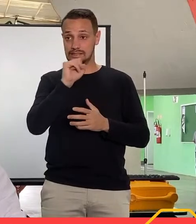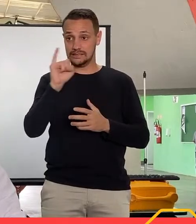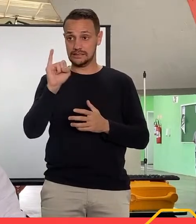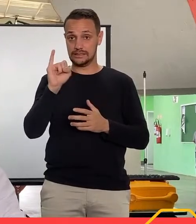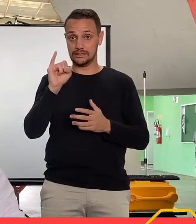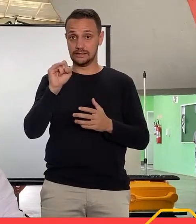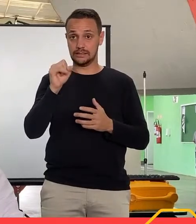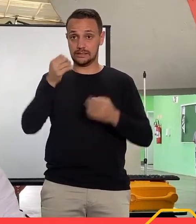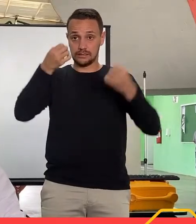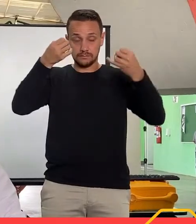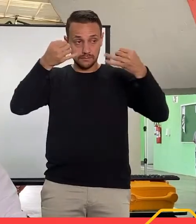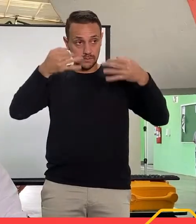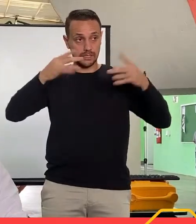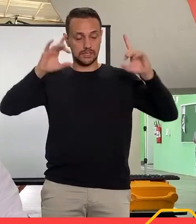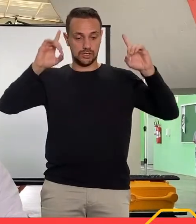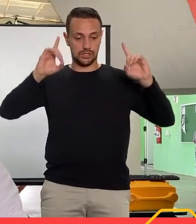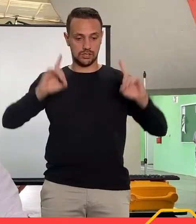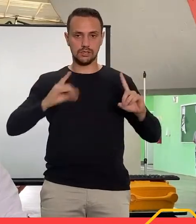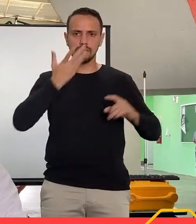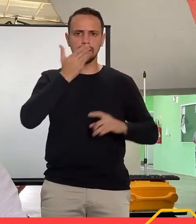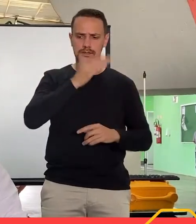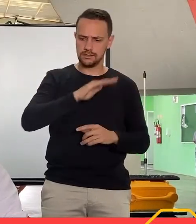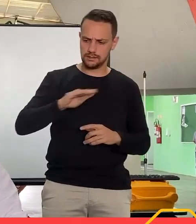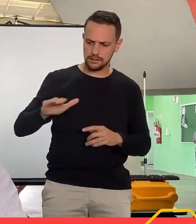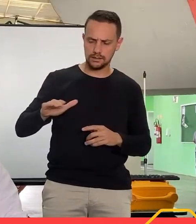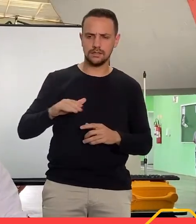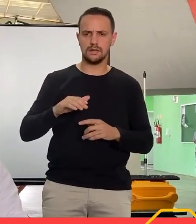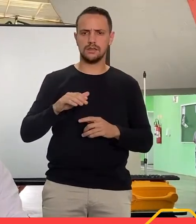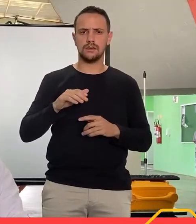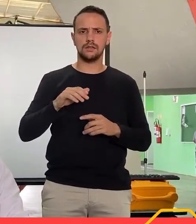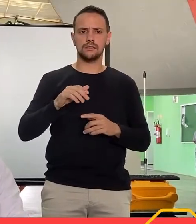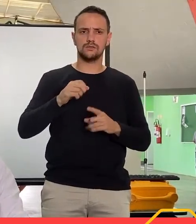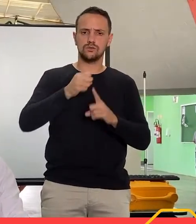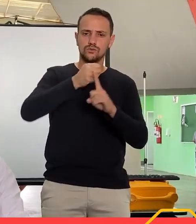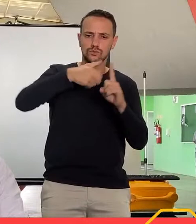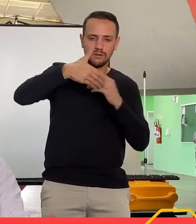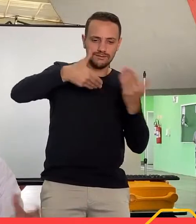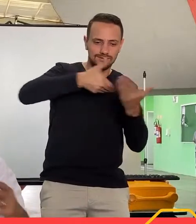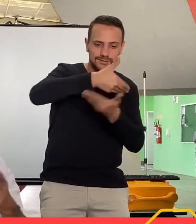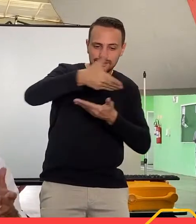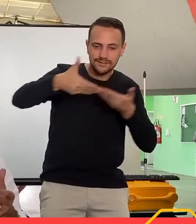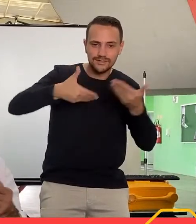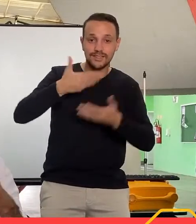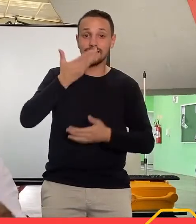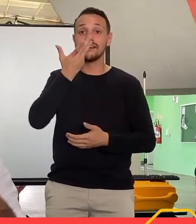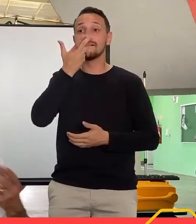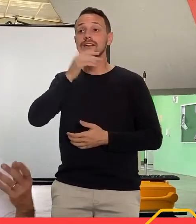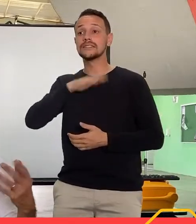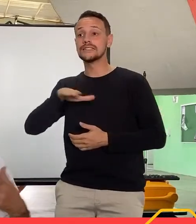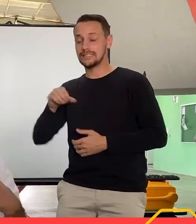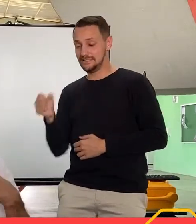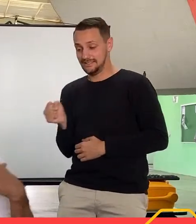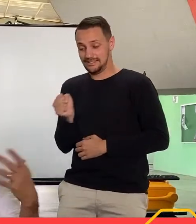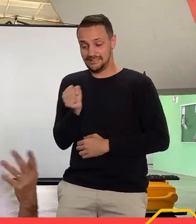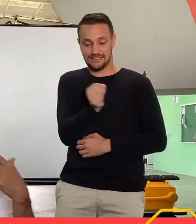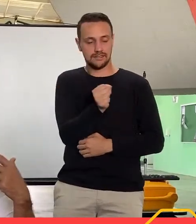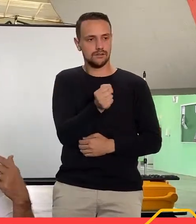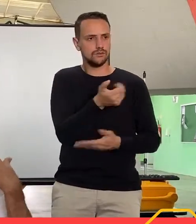da criança à socialização, do direito da criança a frequentar um ambiente coletivo onde ela